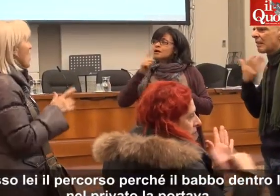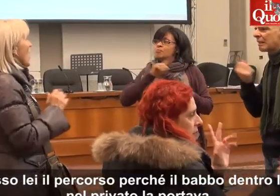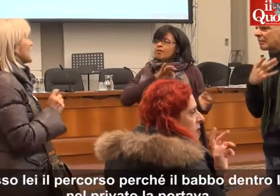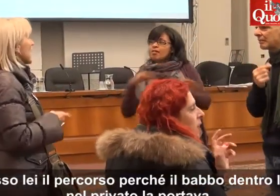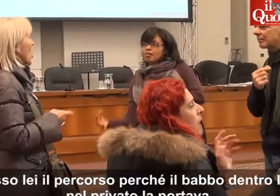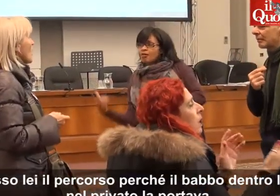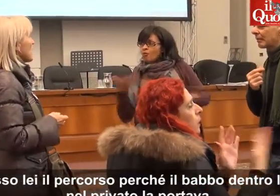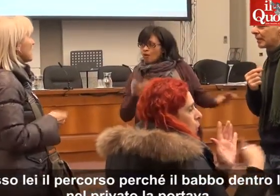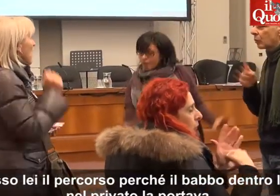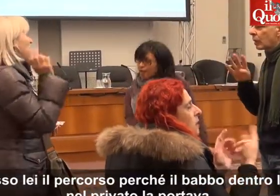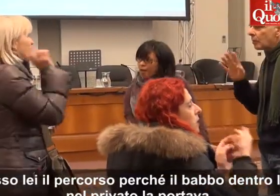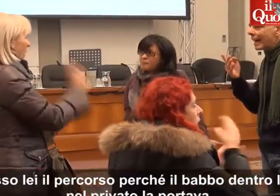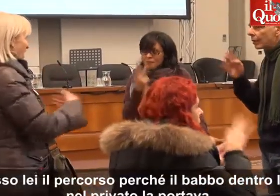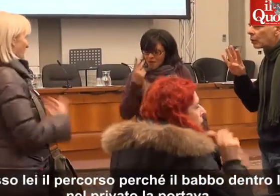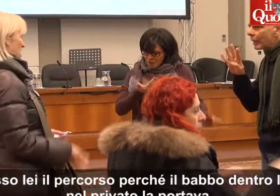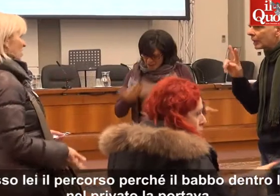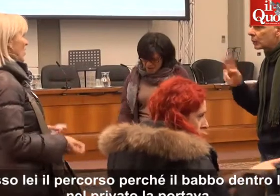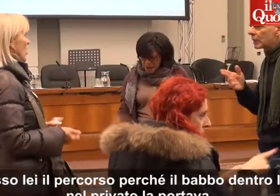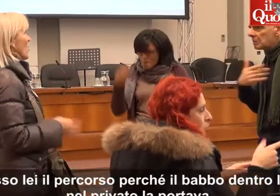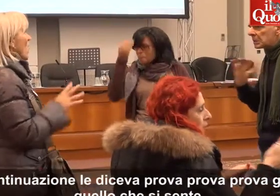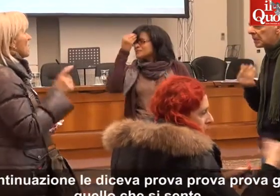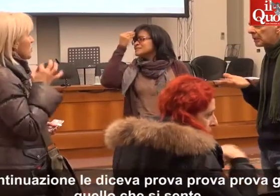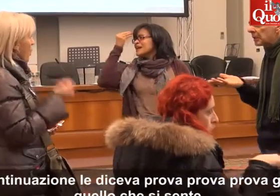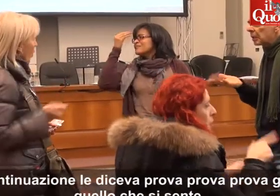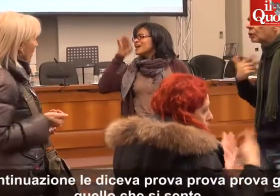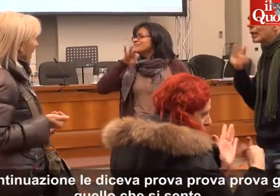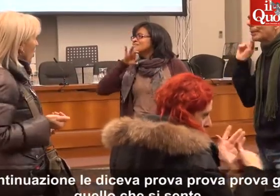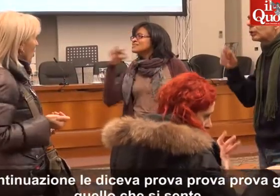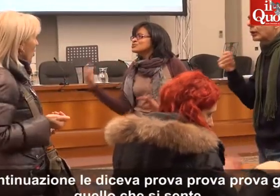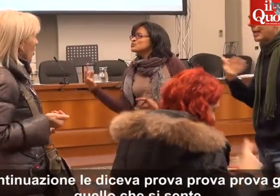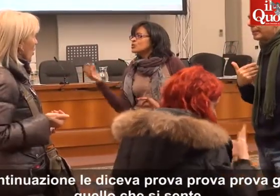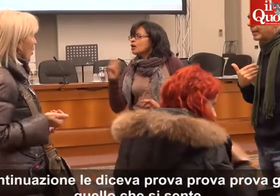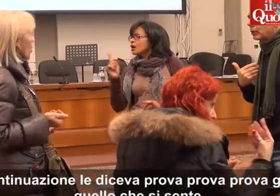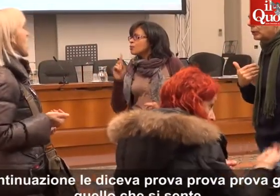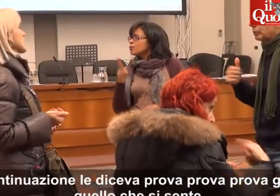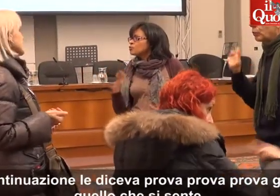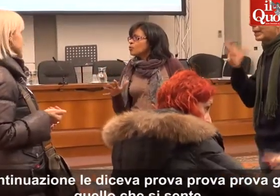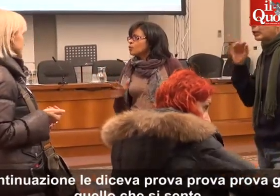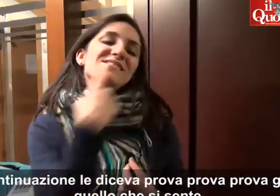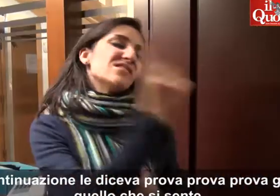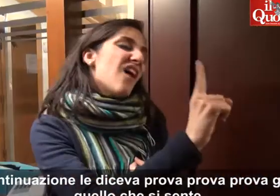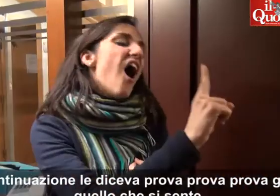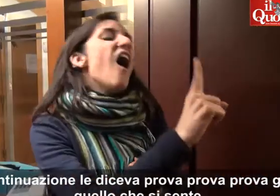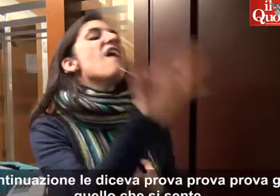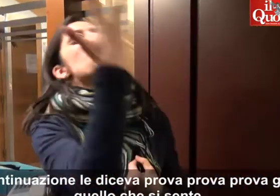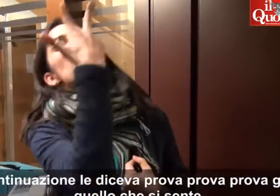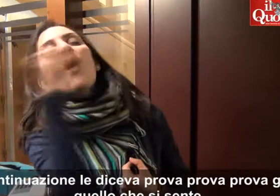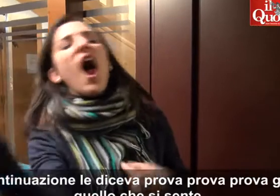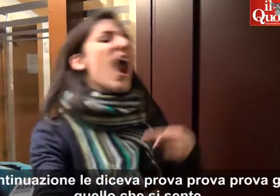dentro l'ufficio, come privato, lo portava in confidenza, diceva prova, prova, prova, guarda quello che ti